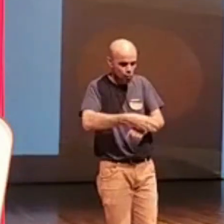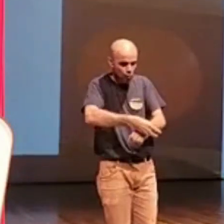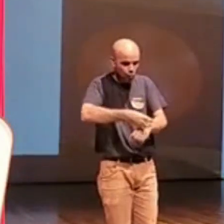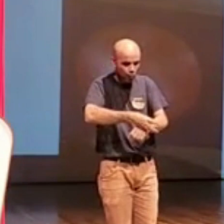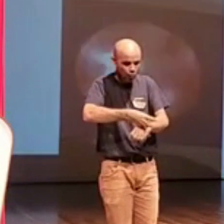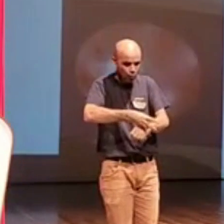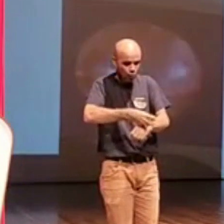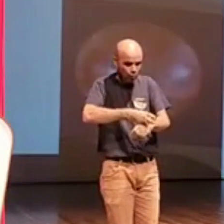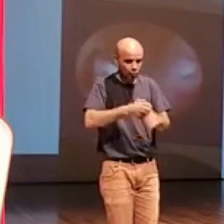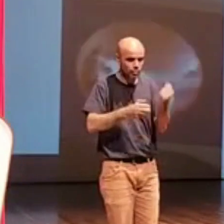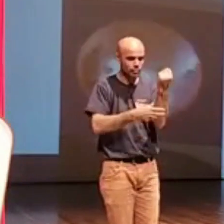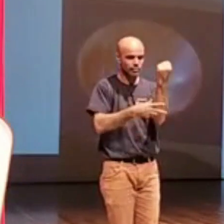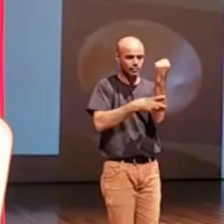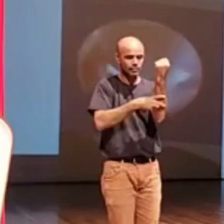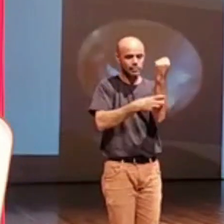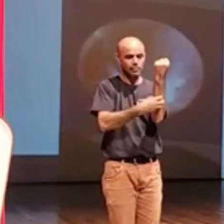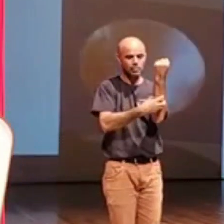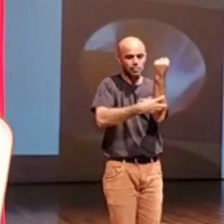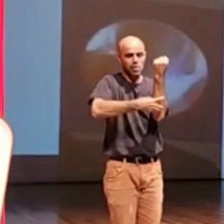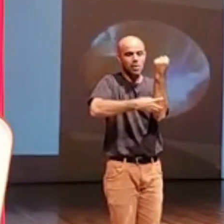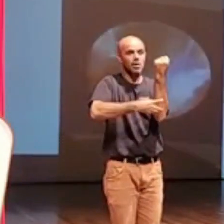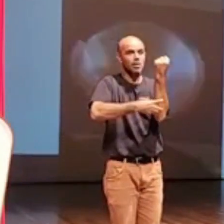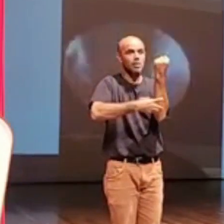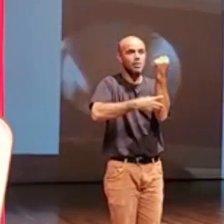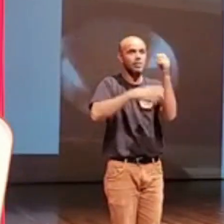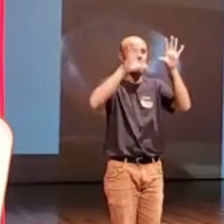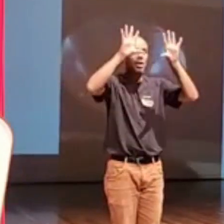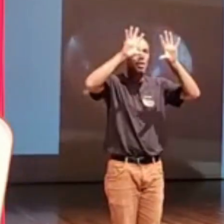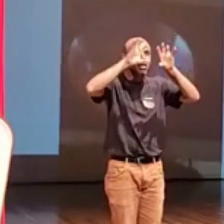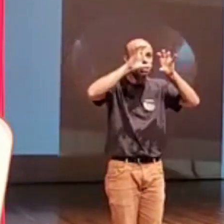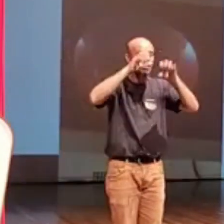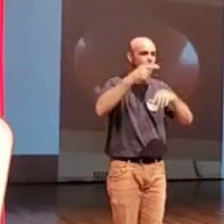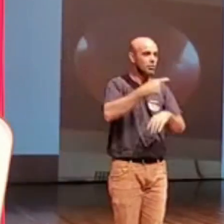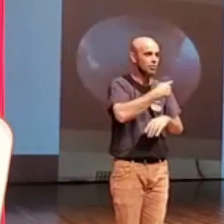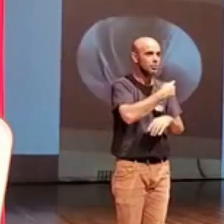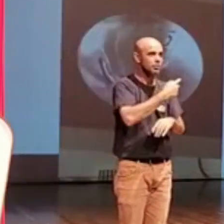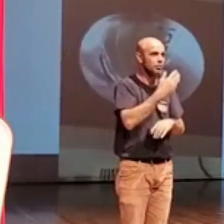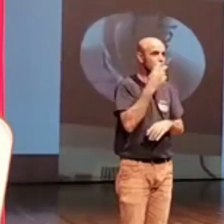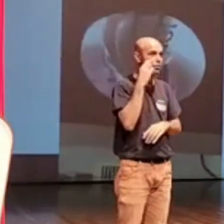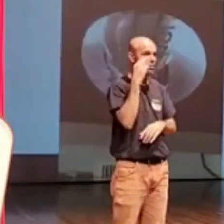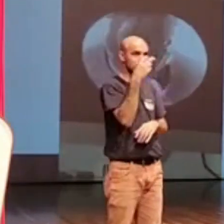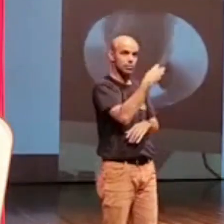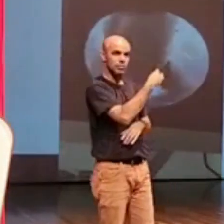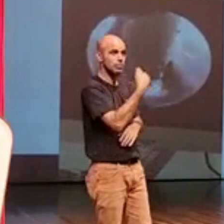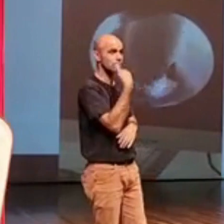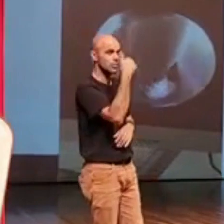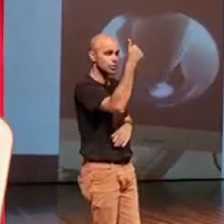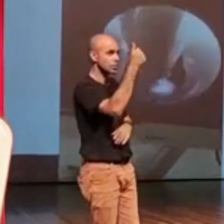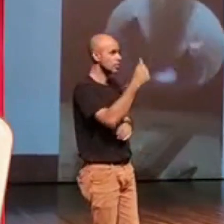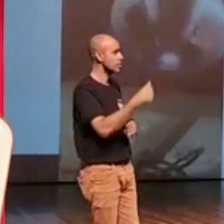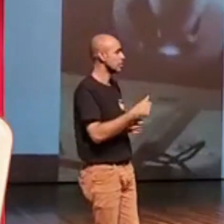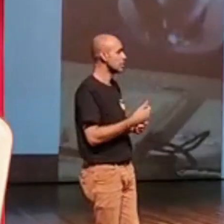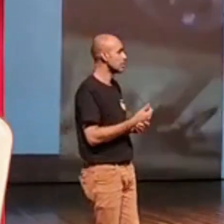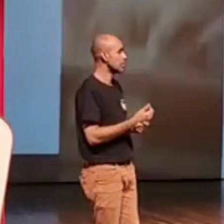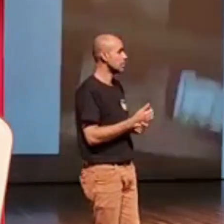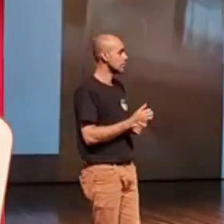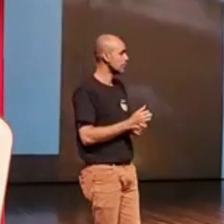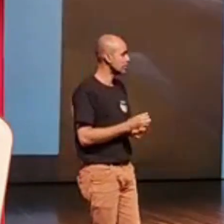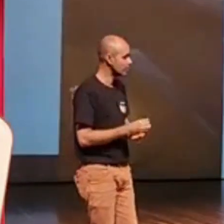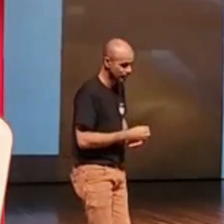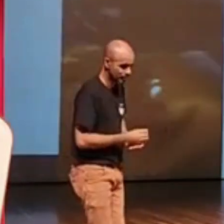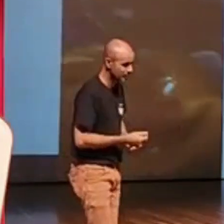volumosas hérnias. Eu não sei se quer diminuir um pouquinho a luz aqui, por favor, do palco. O pessoal consegue ver um pouquinho melhor o vídeo. Não tem problema não, posso